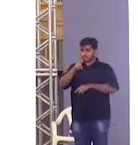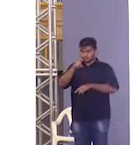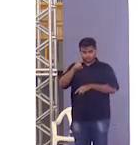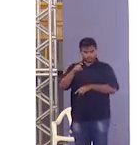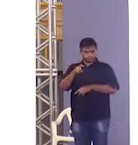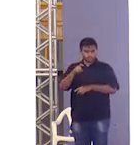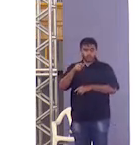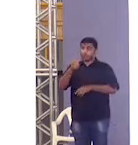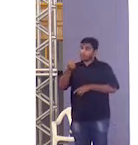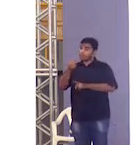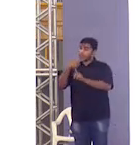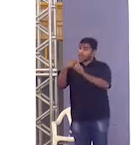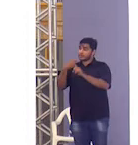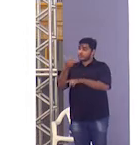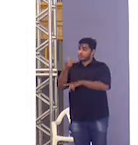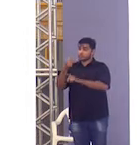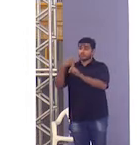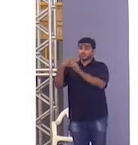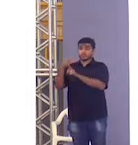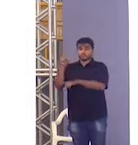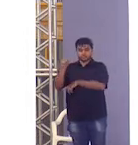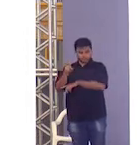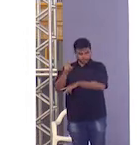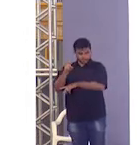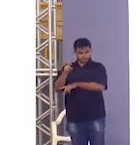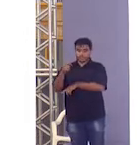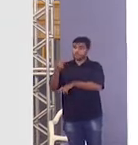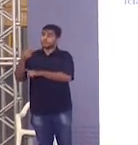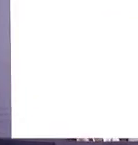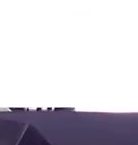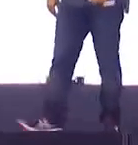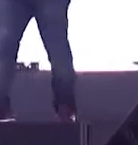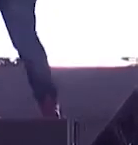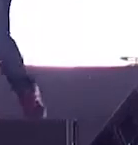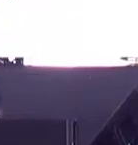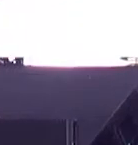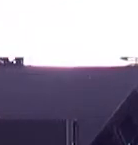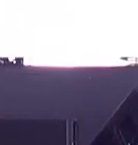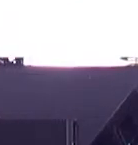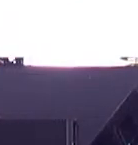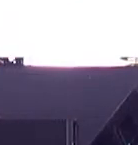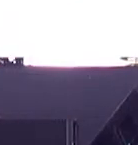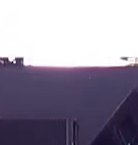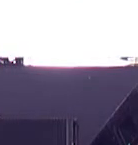é o segundo e 13 mais X é o terceiro filho. E agora é só resolver essa equação.